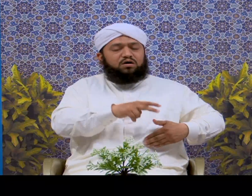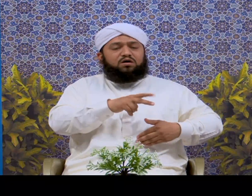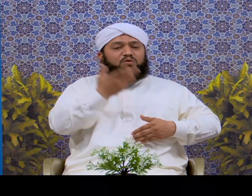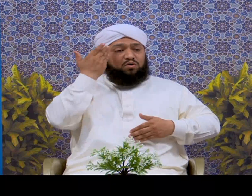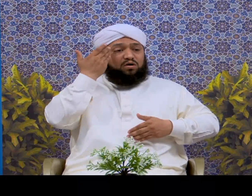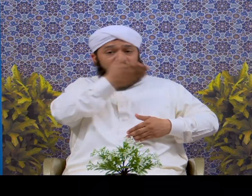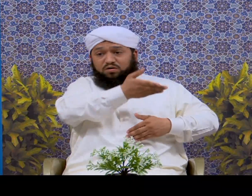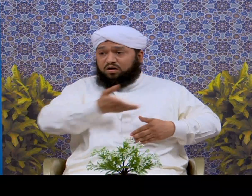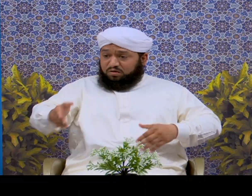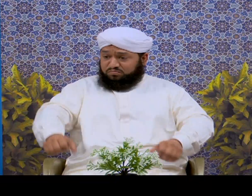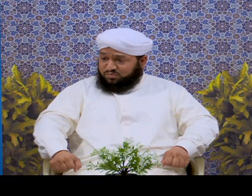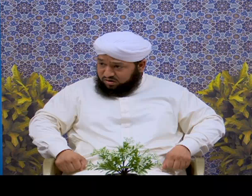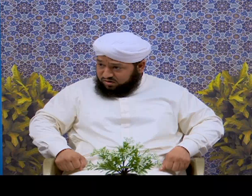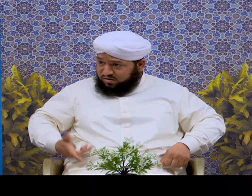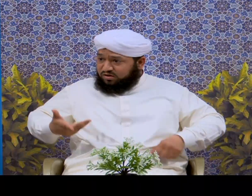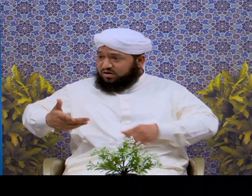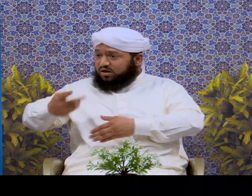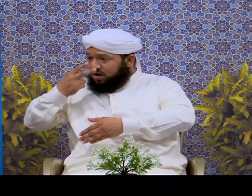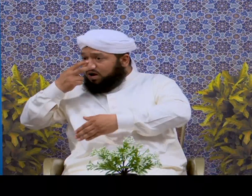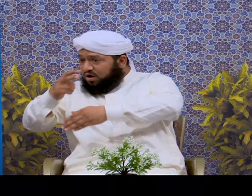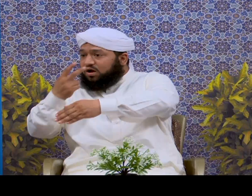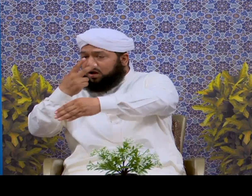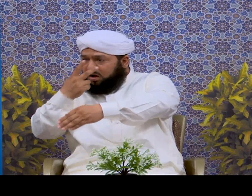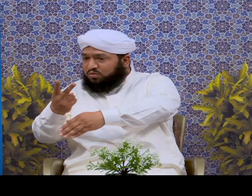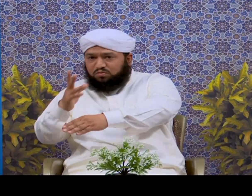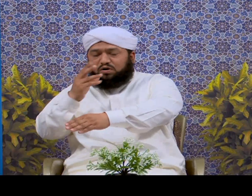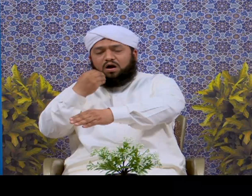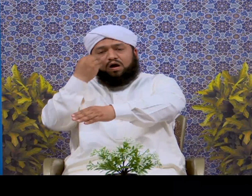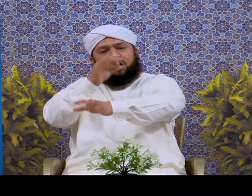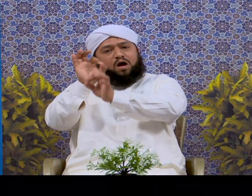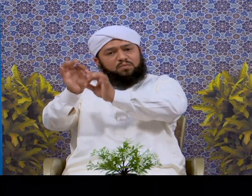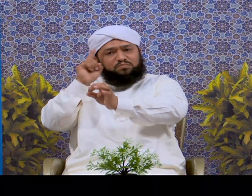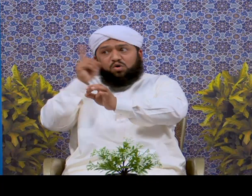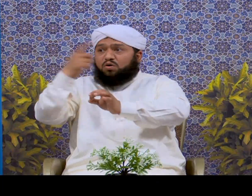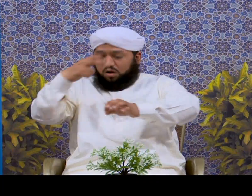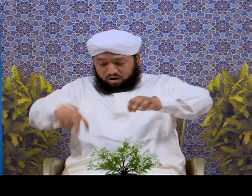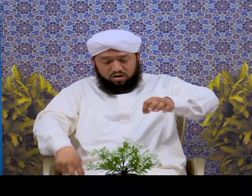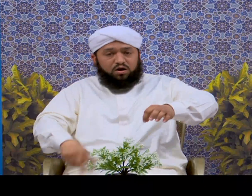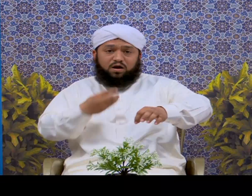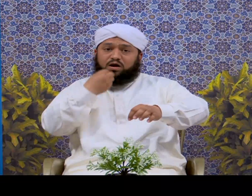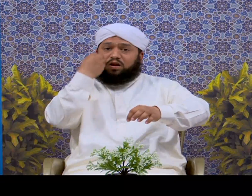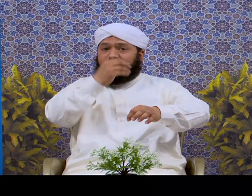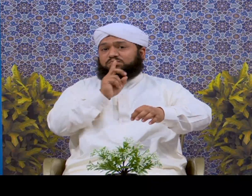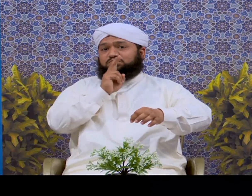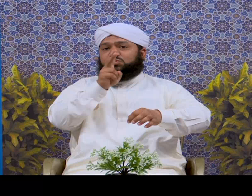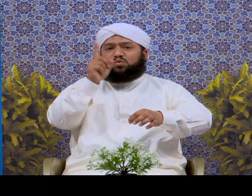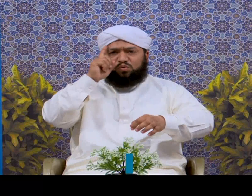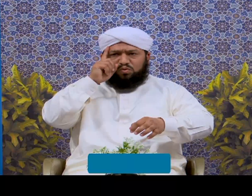کے آگے رانے یا گھٹنے کھولے رہنا گناہ ہے، اور دوسروں کو اس طرف نظر کرنا گناہ ہے۔ اسی طرح کسی کے گھر میں